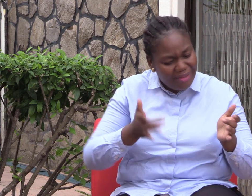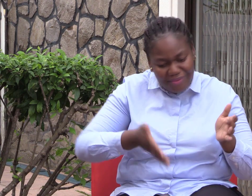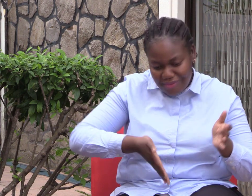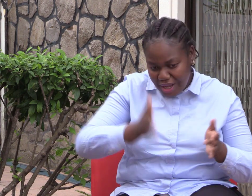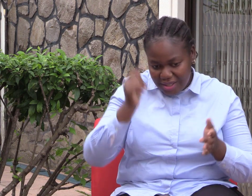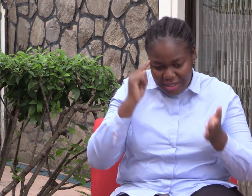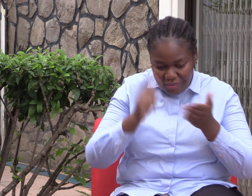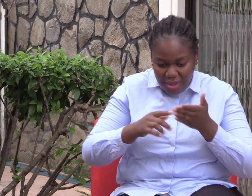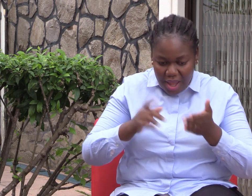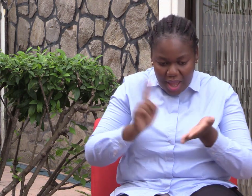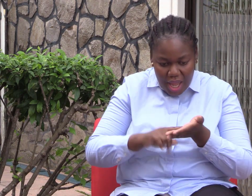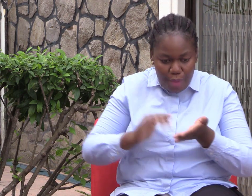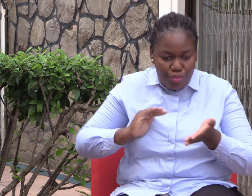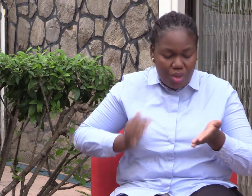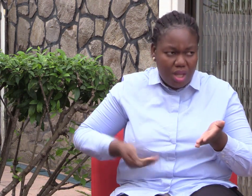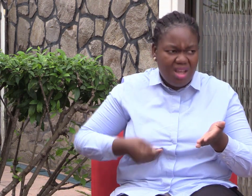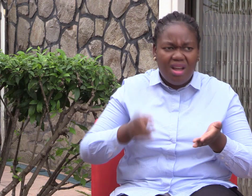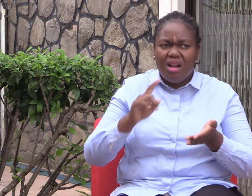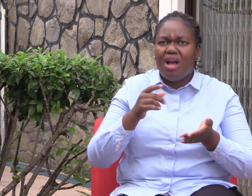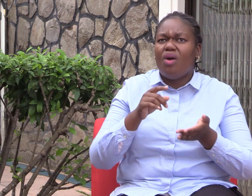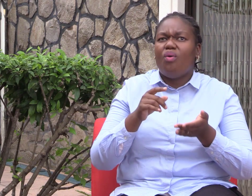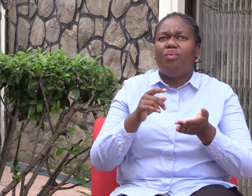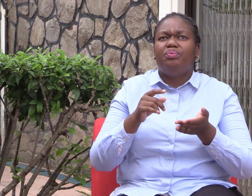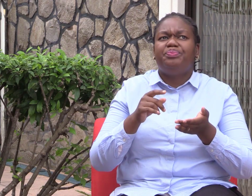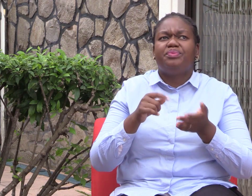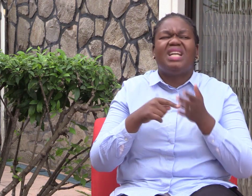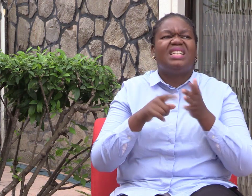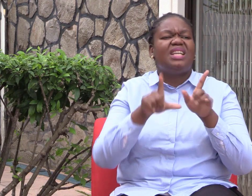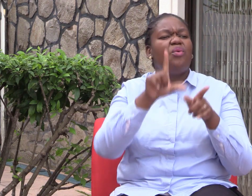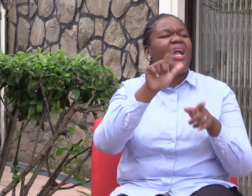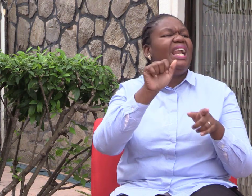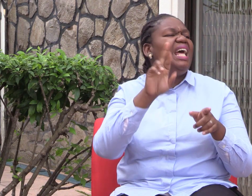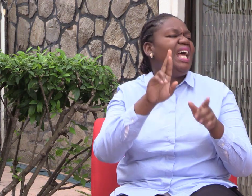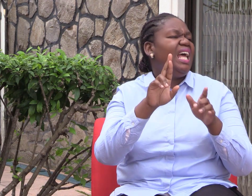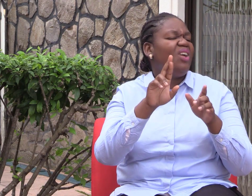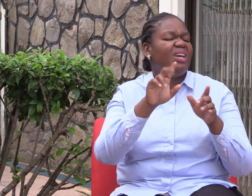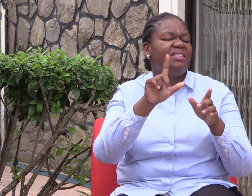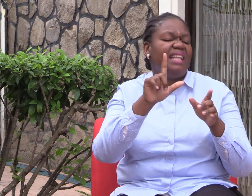decisões. E eu acho que estamos livres como mulheres.